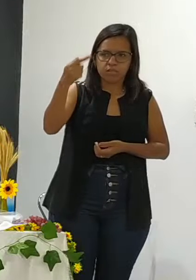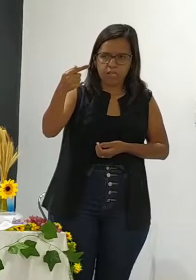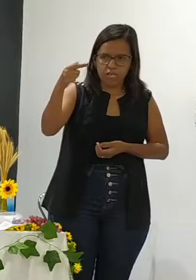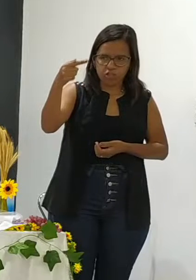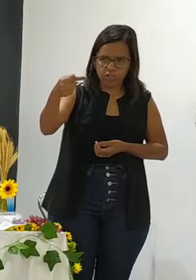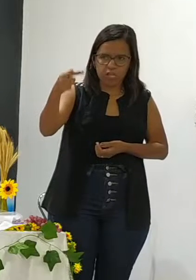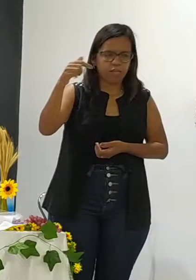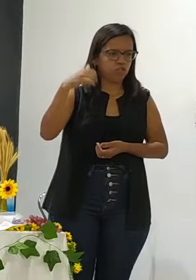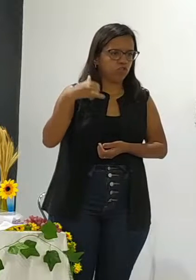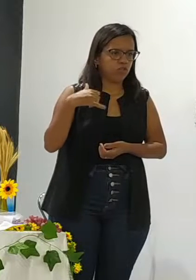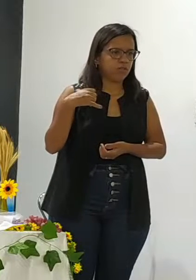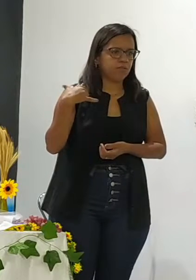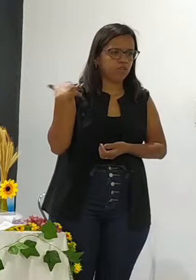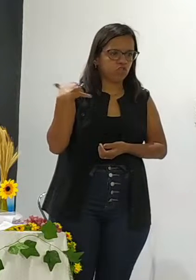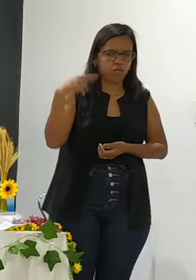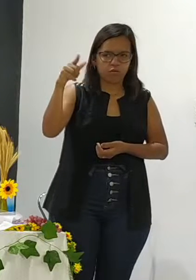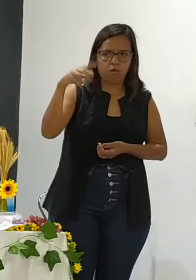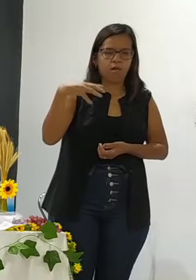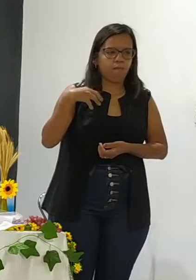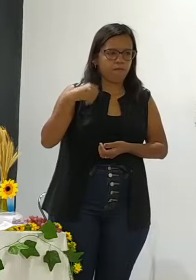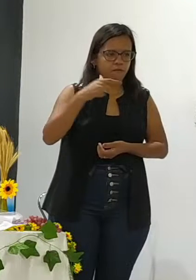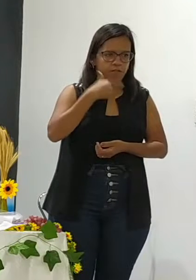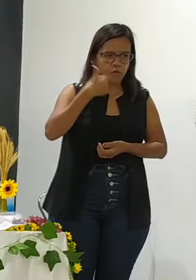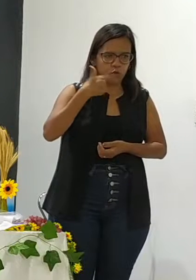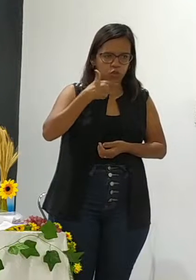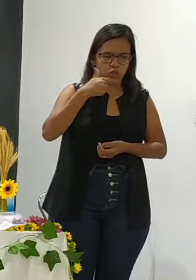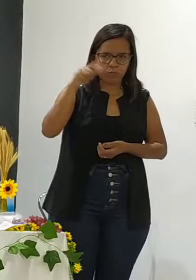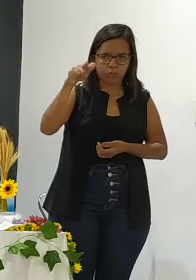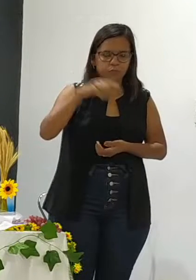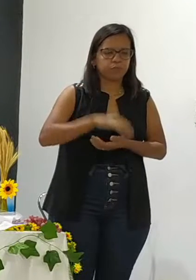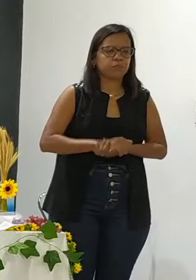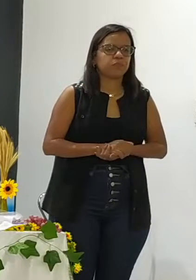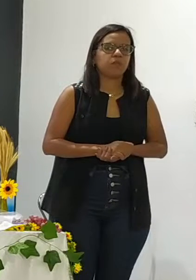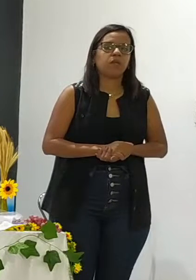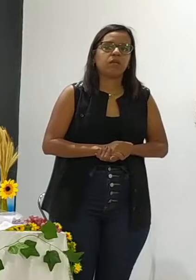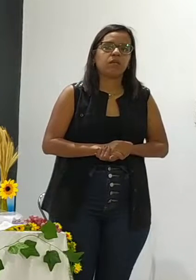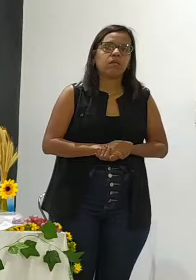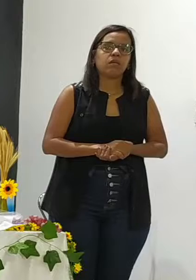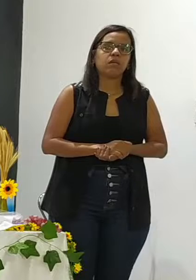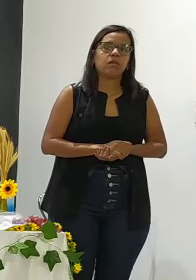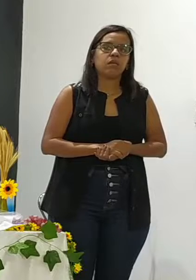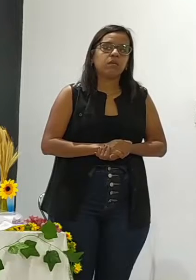E a 7 anos. E a Lidiane, 5. Isso, né?